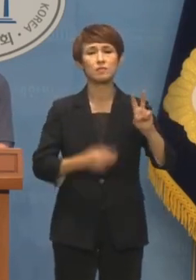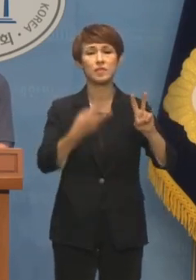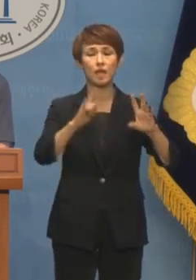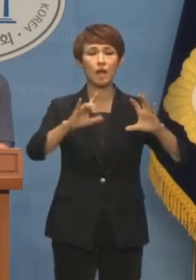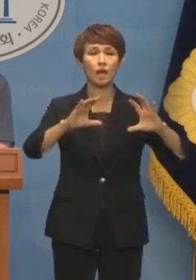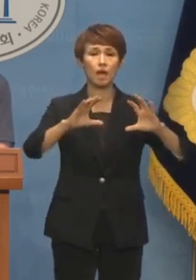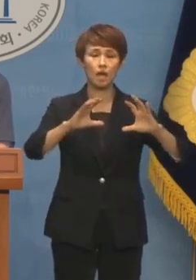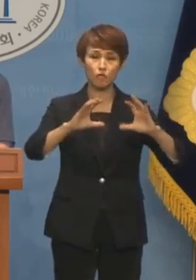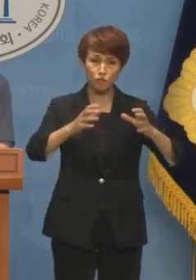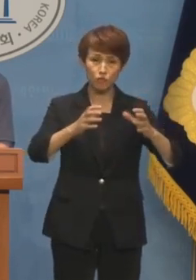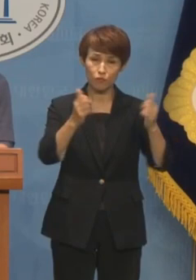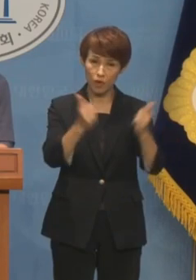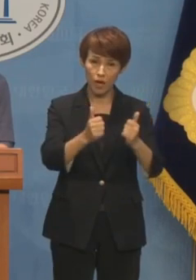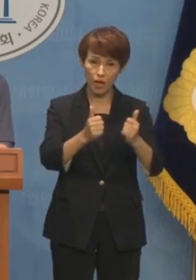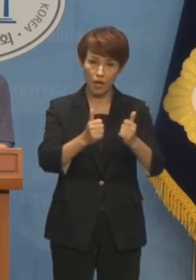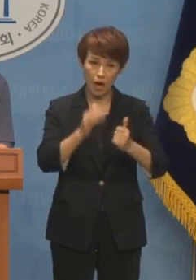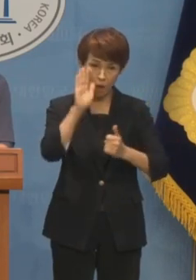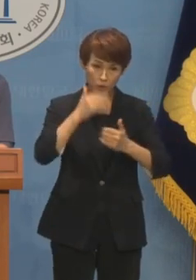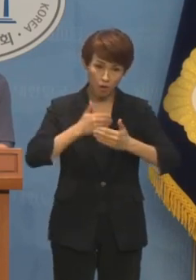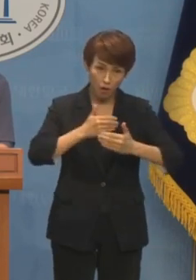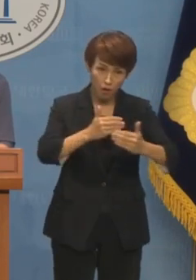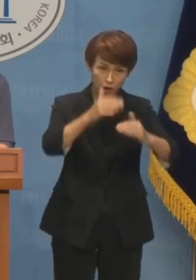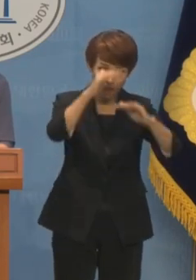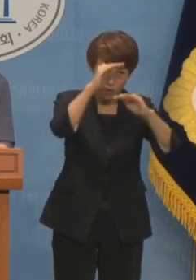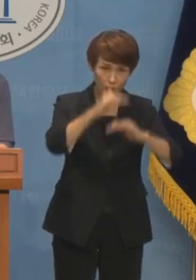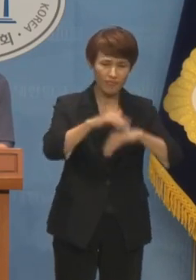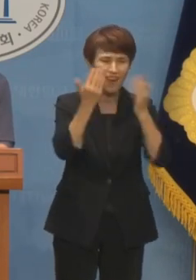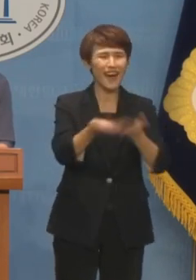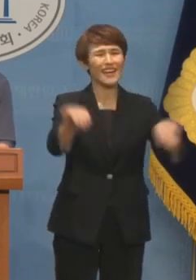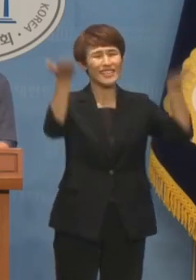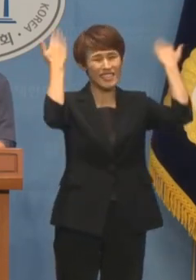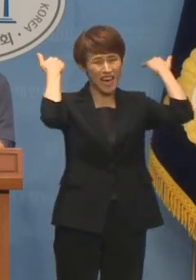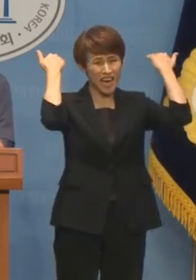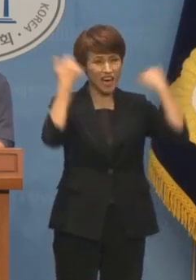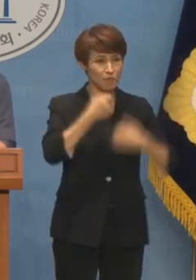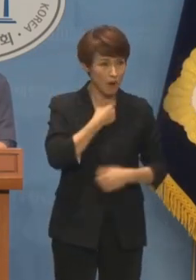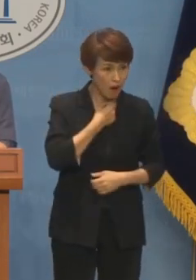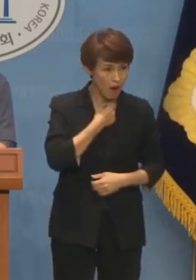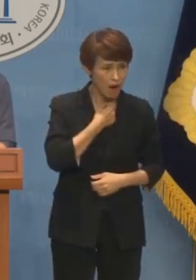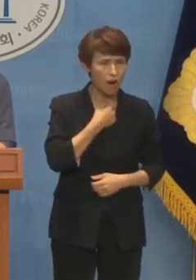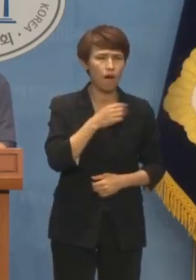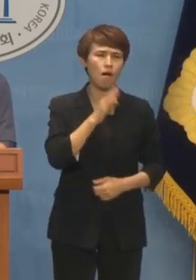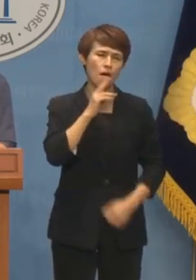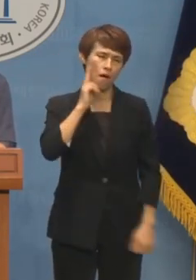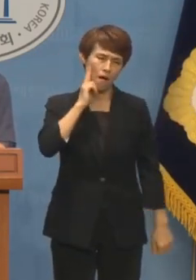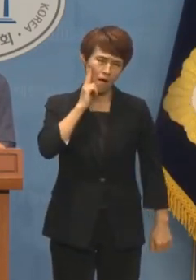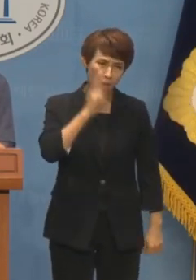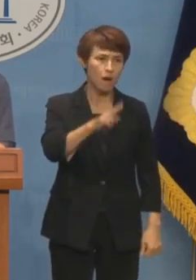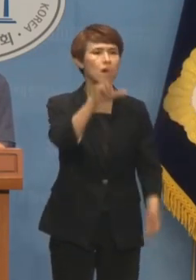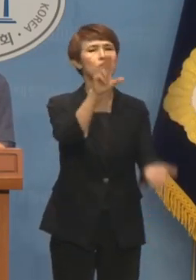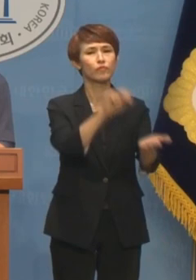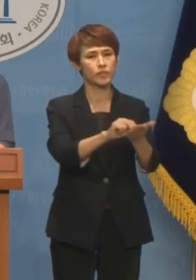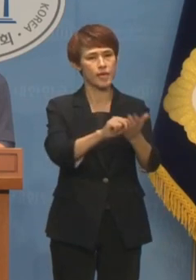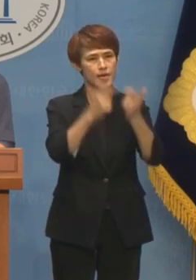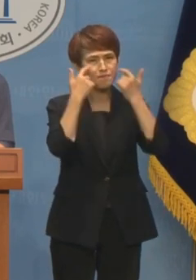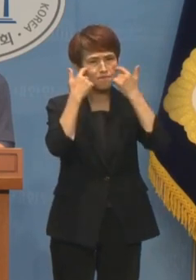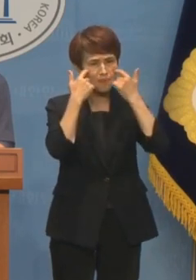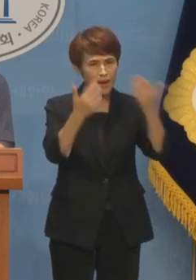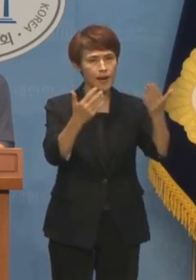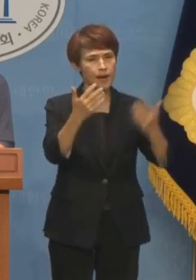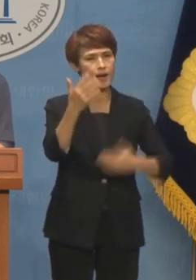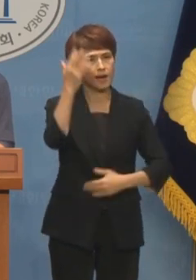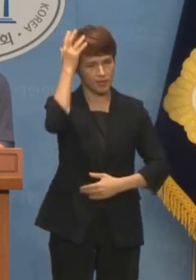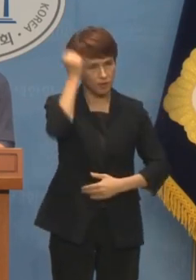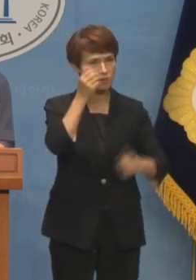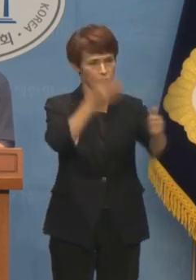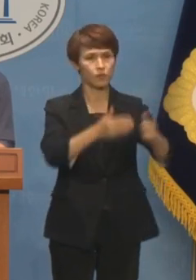방안이 한마디로 모두 잊자는 것이라면 그야말로 심각한 오판임을 분명히 못